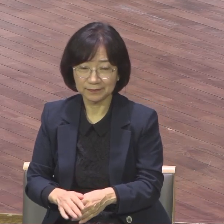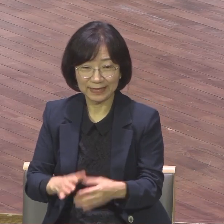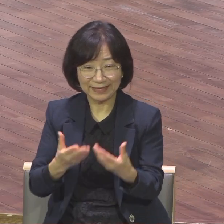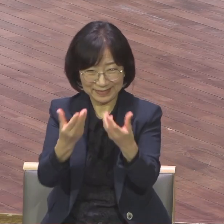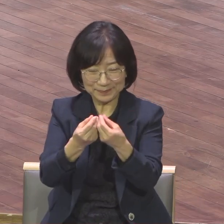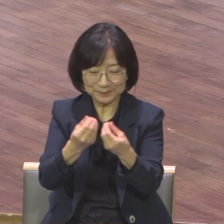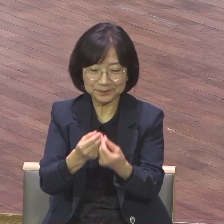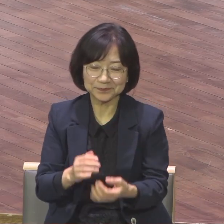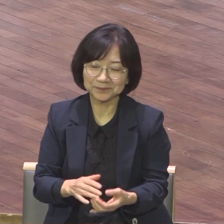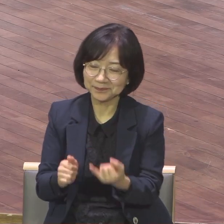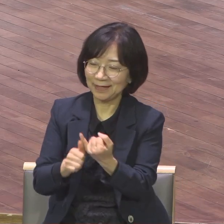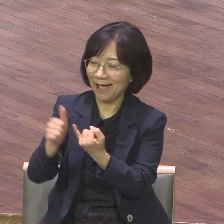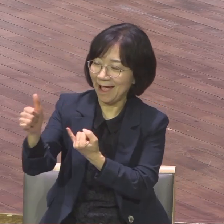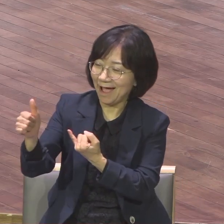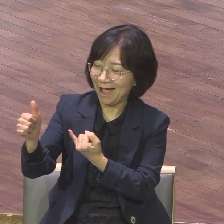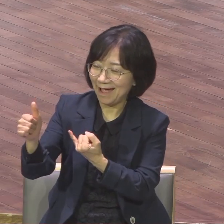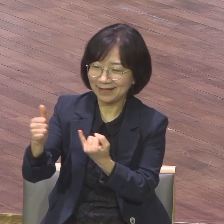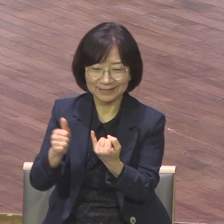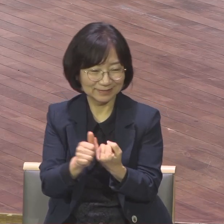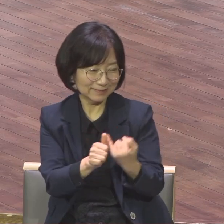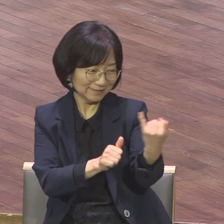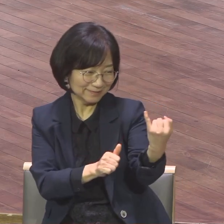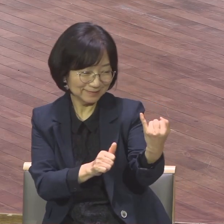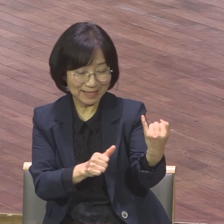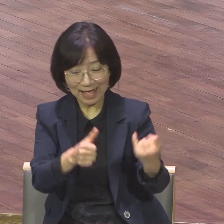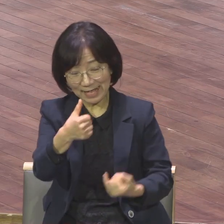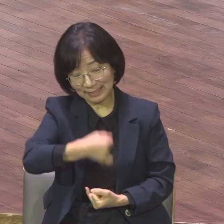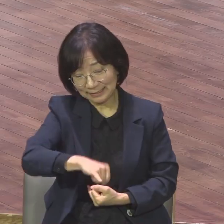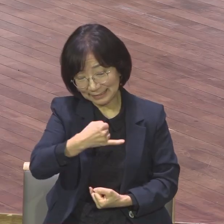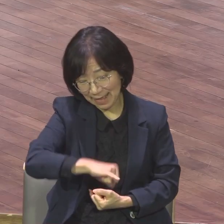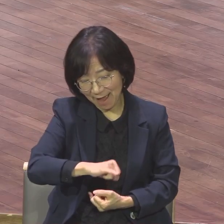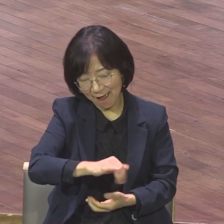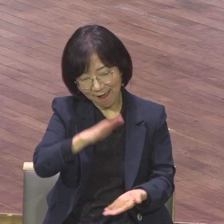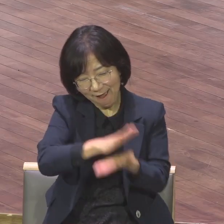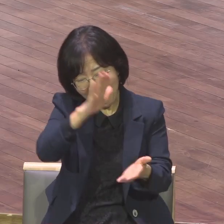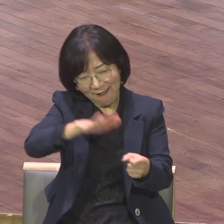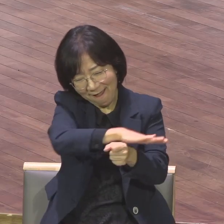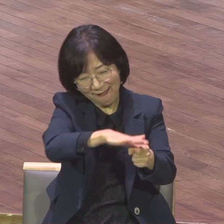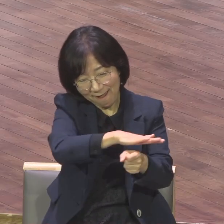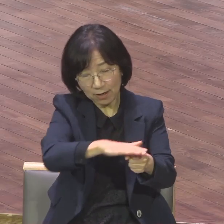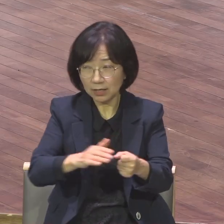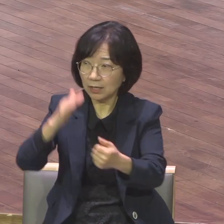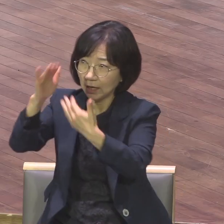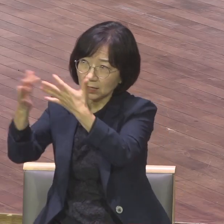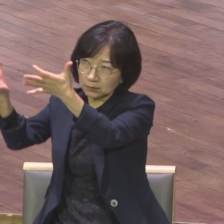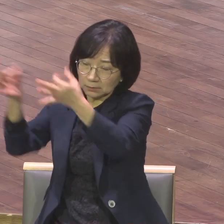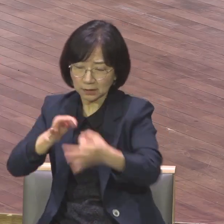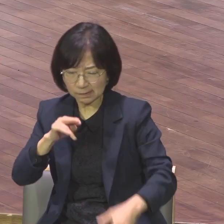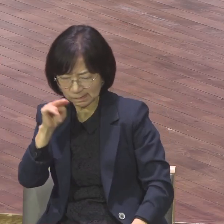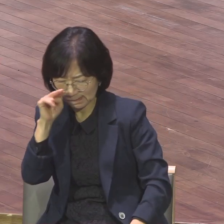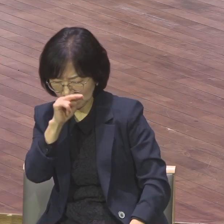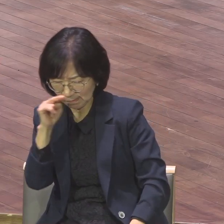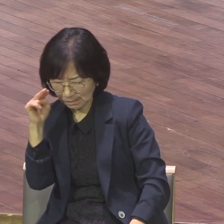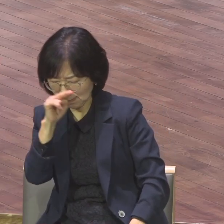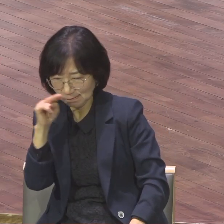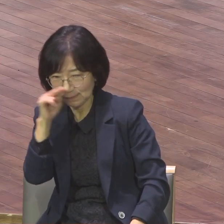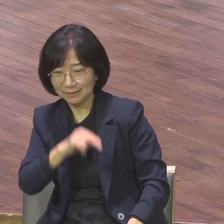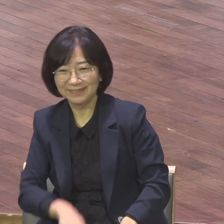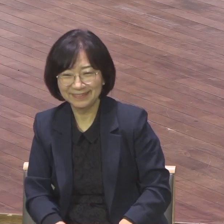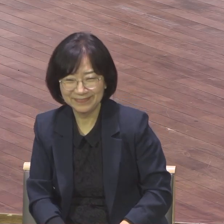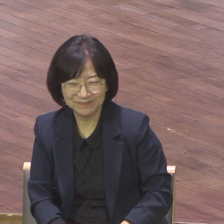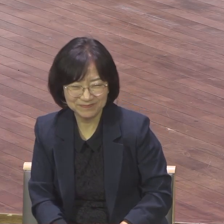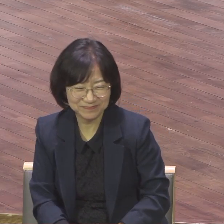남편을, 나보다 아내를, 나보다 자식을 더 사랑하는 거 나 기뻐하지 않는다. 하나님 그런 분이에요. 알아들으시